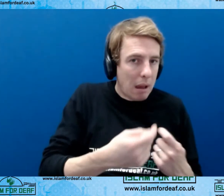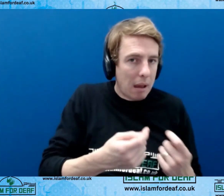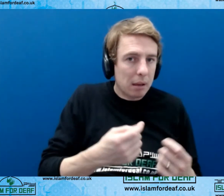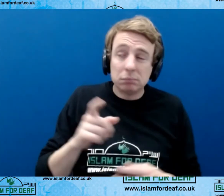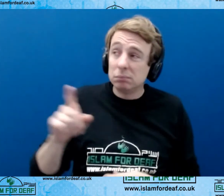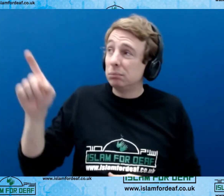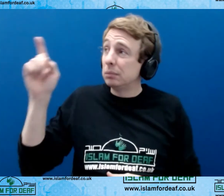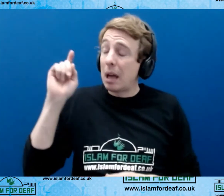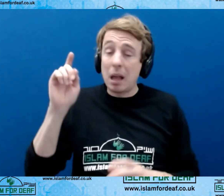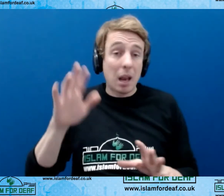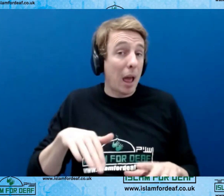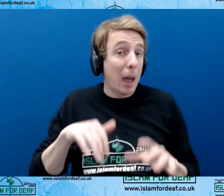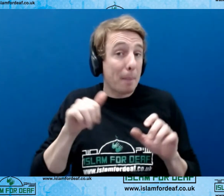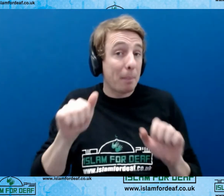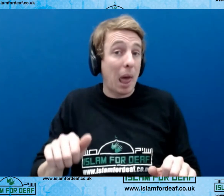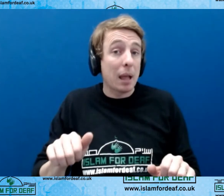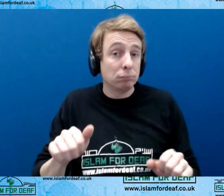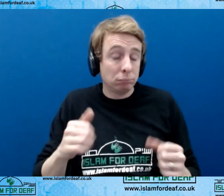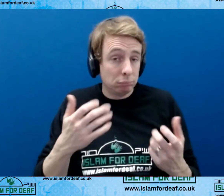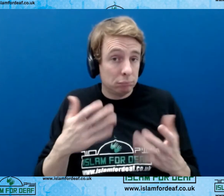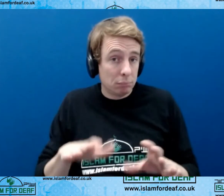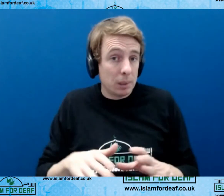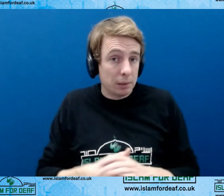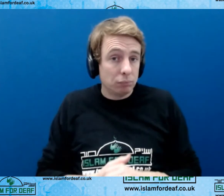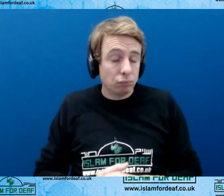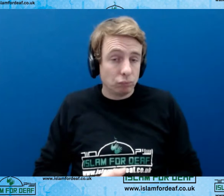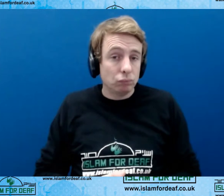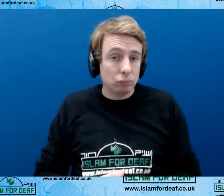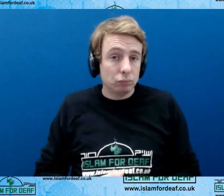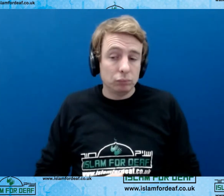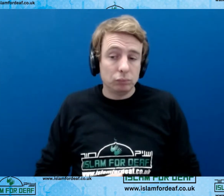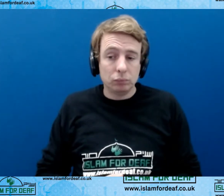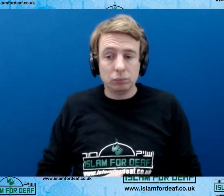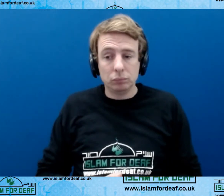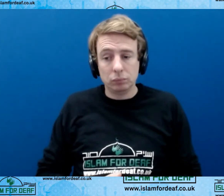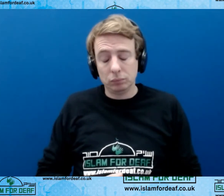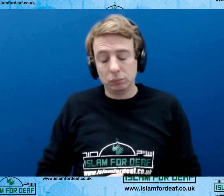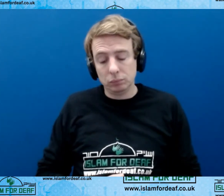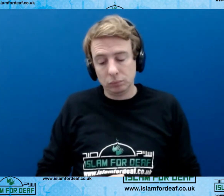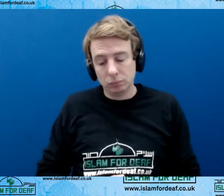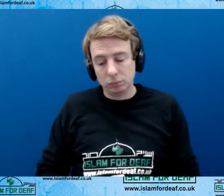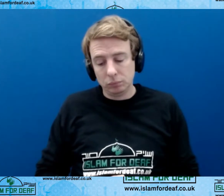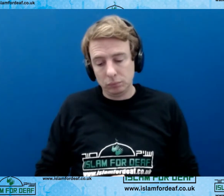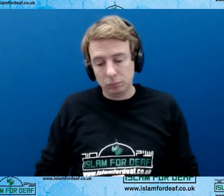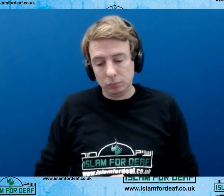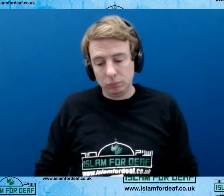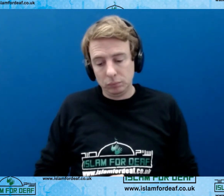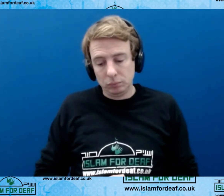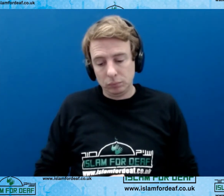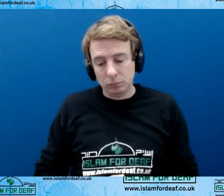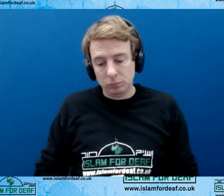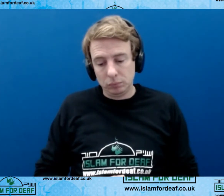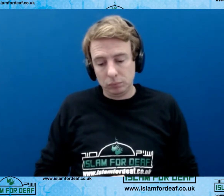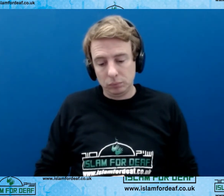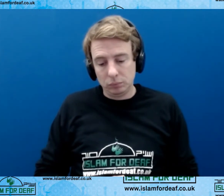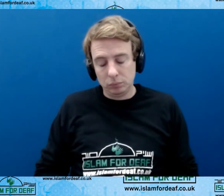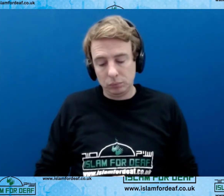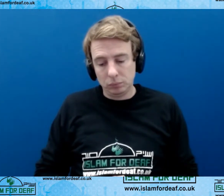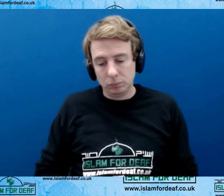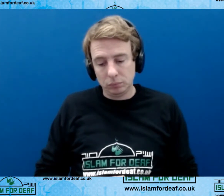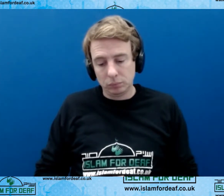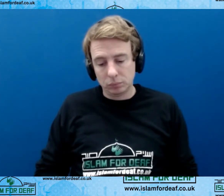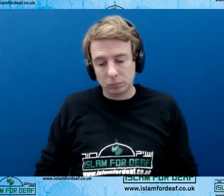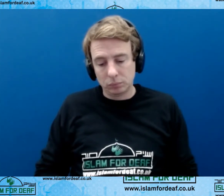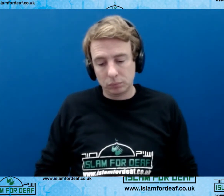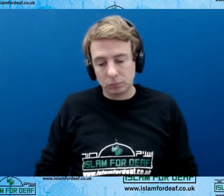النعمة بأن يعبدوا رب هذا البيت ولا يشركوا معه أحدا. So, keeping in mind that there